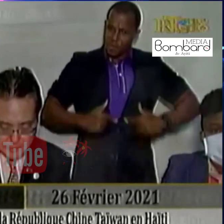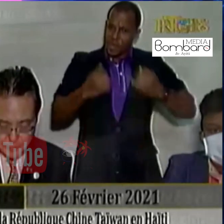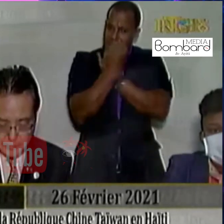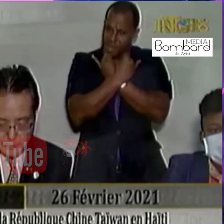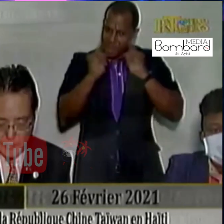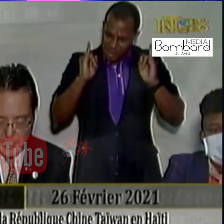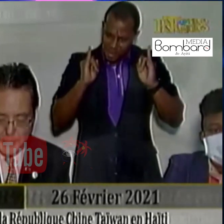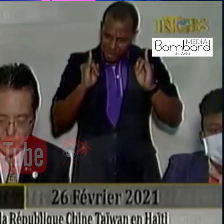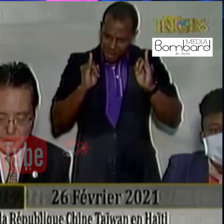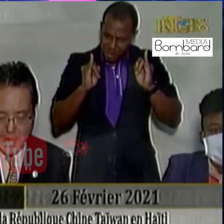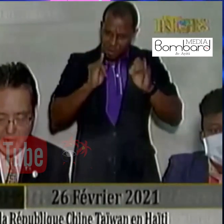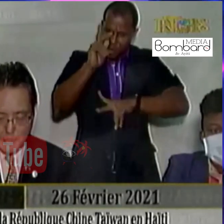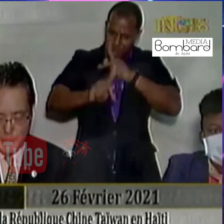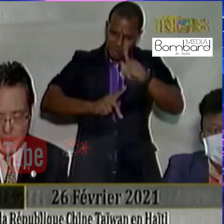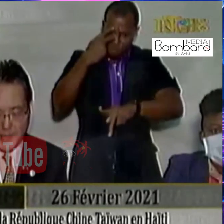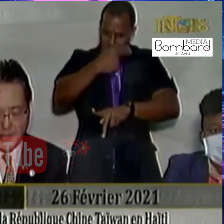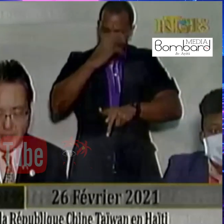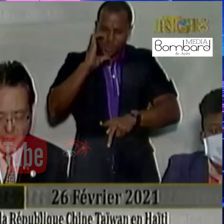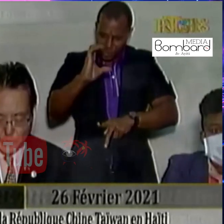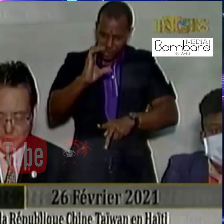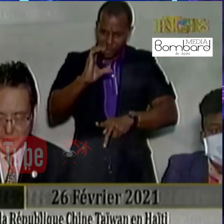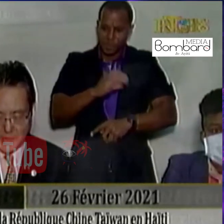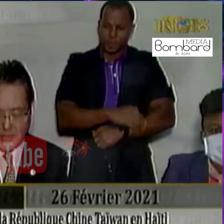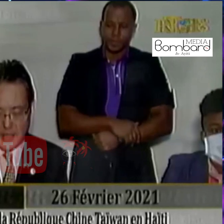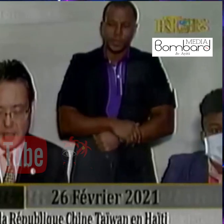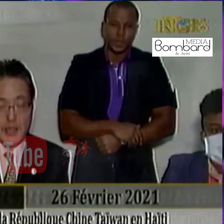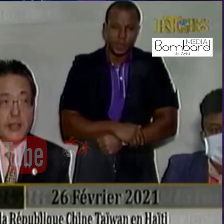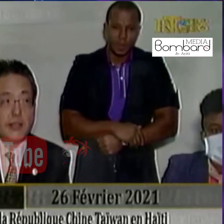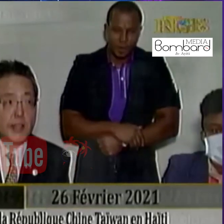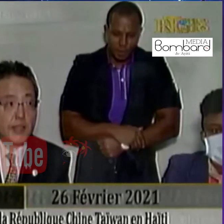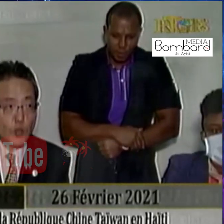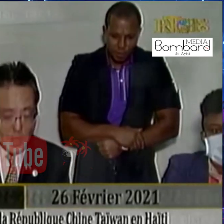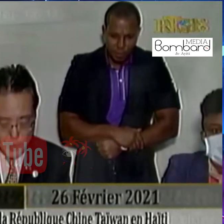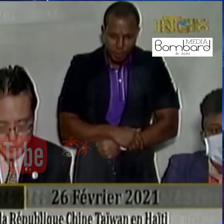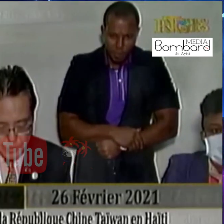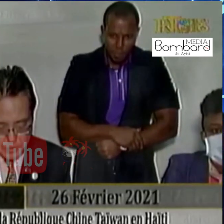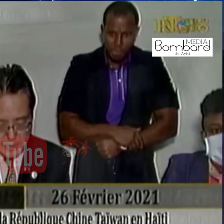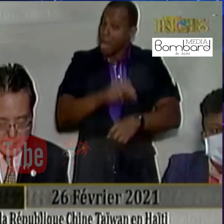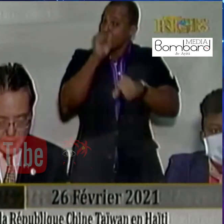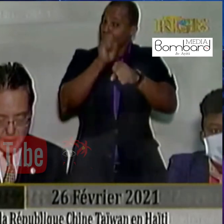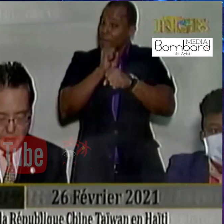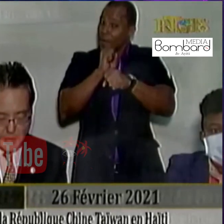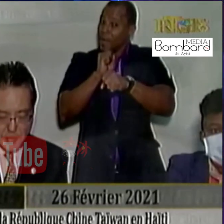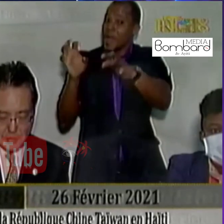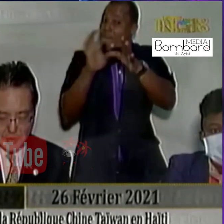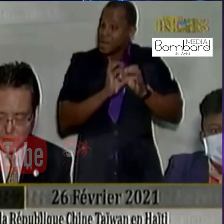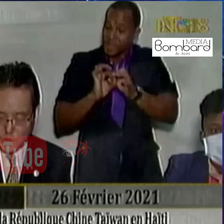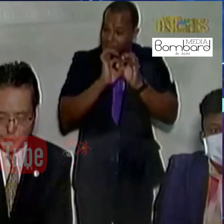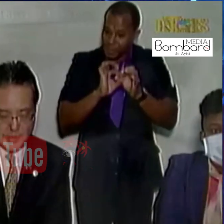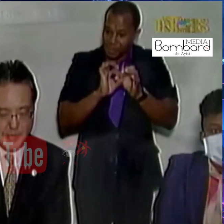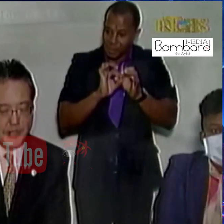indépendante des personnes à mobilité réduite. Cette collaboration